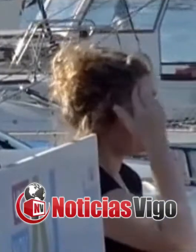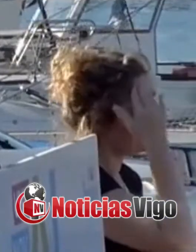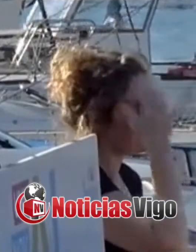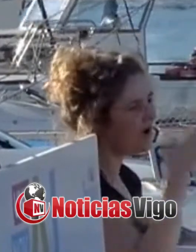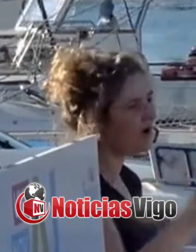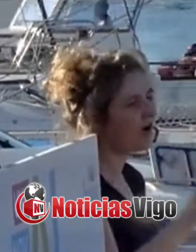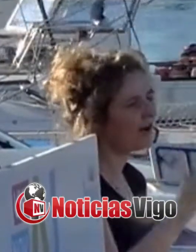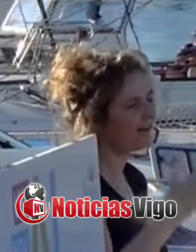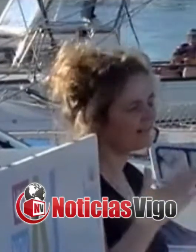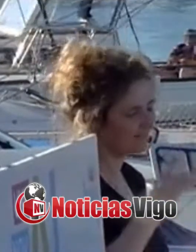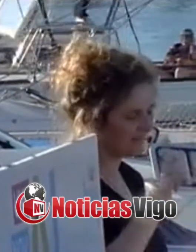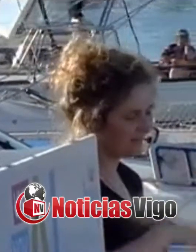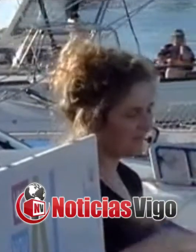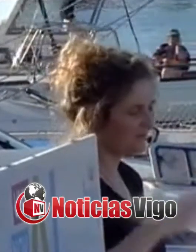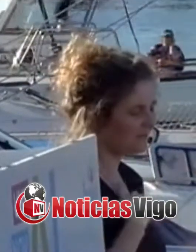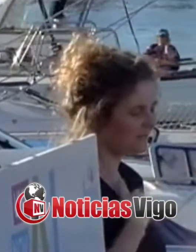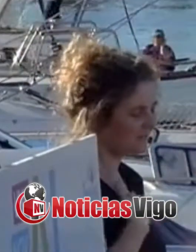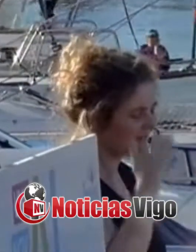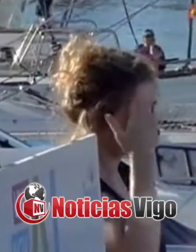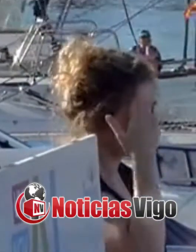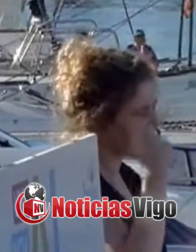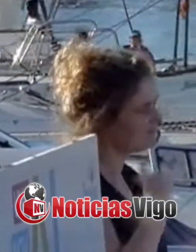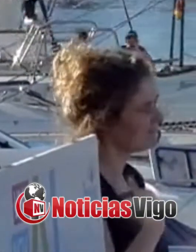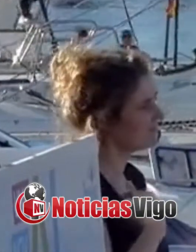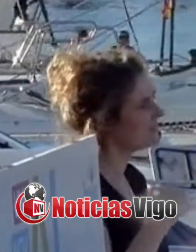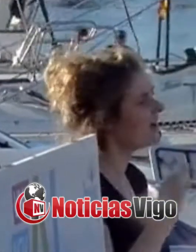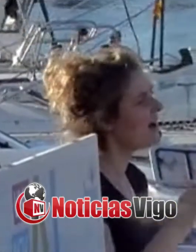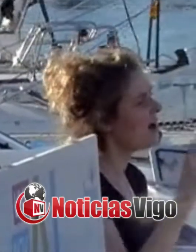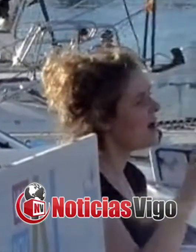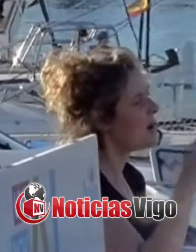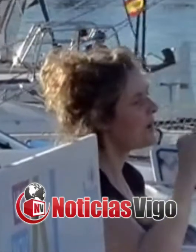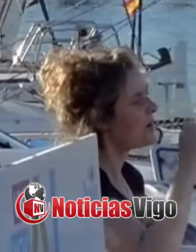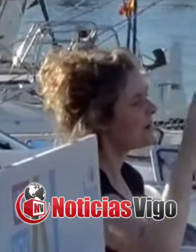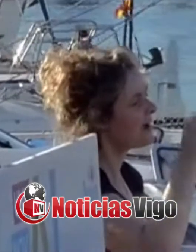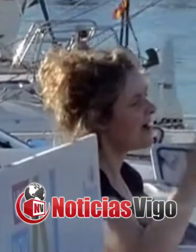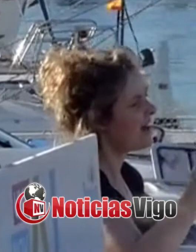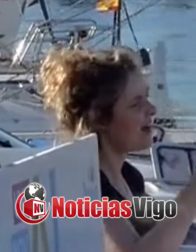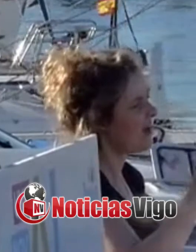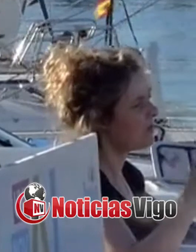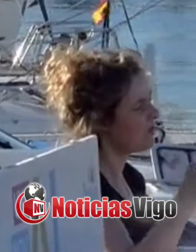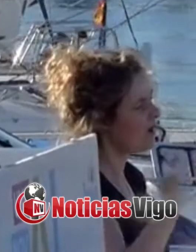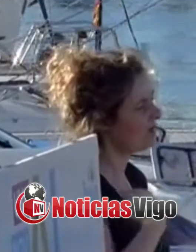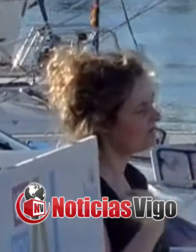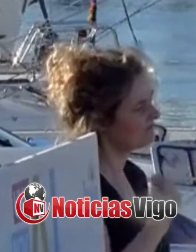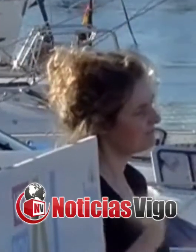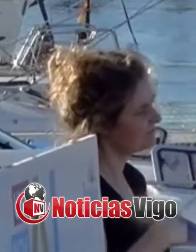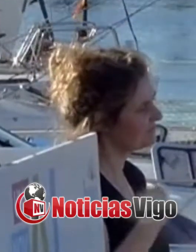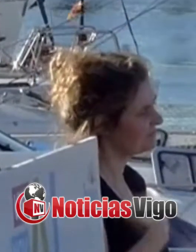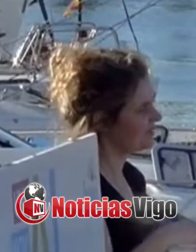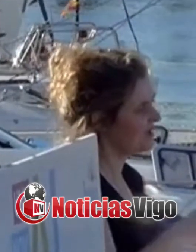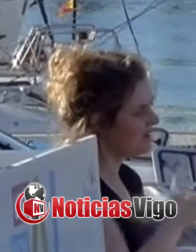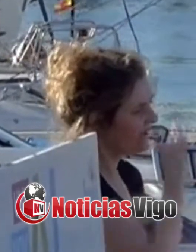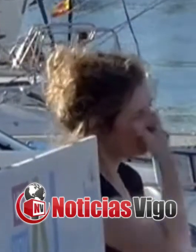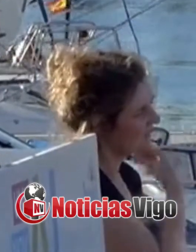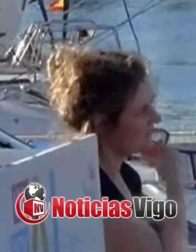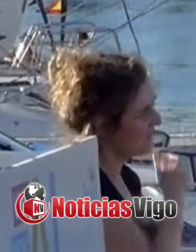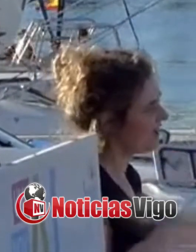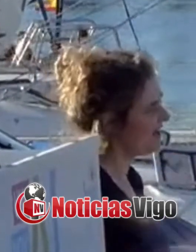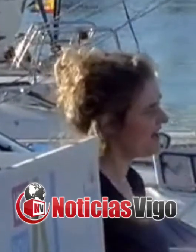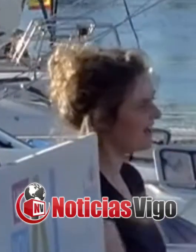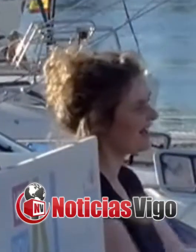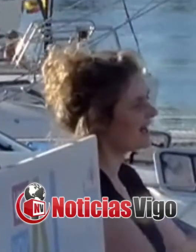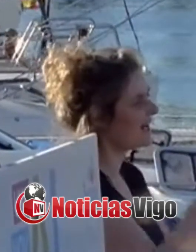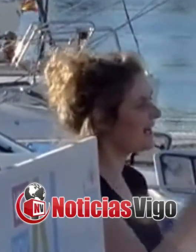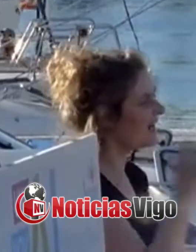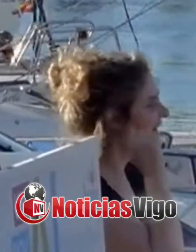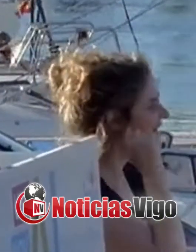tamén a miña memoria. Eu son de Vilaboa, do fondo desta ría chea de beleza e de